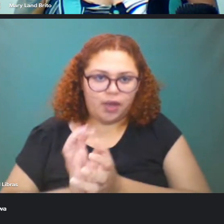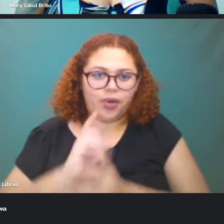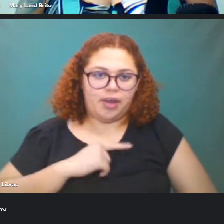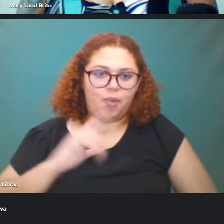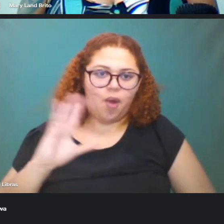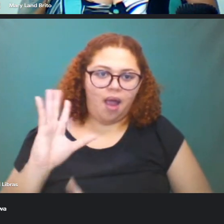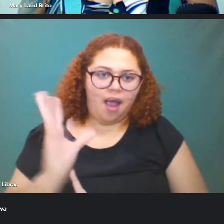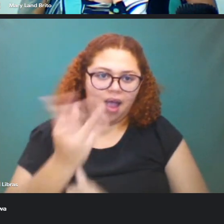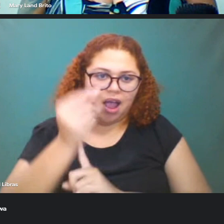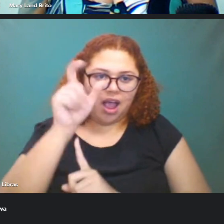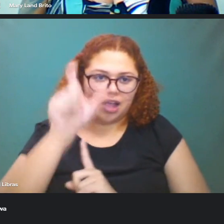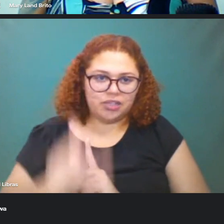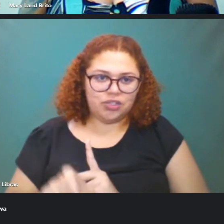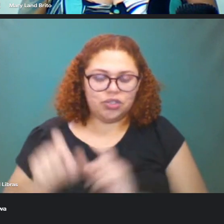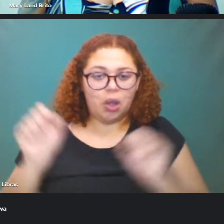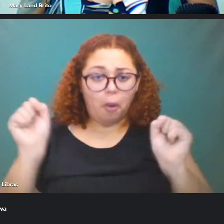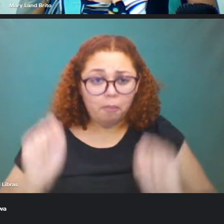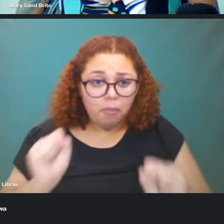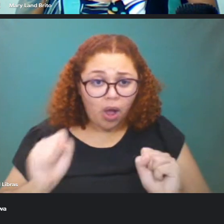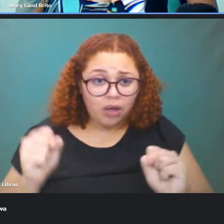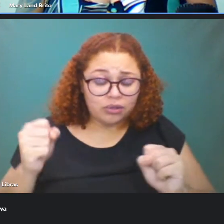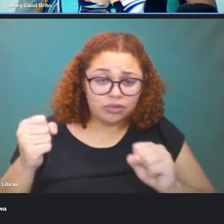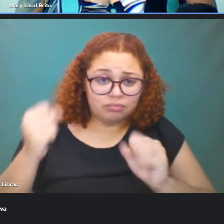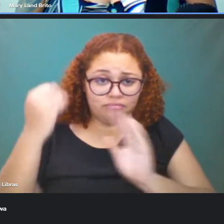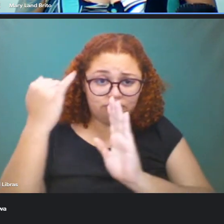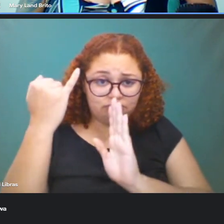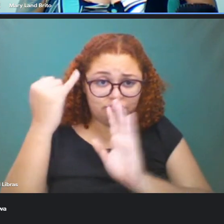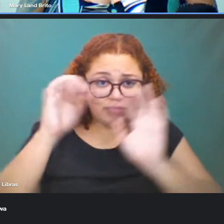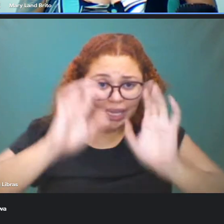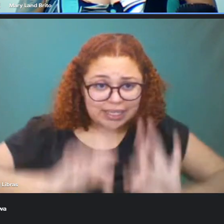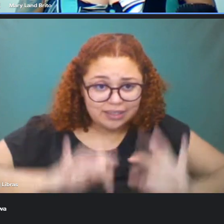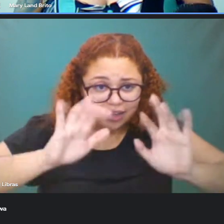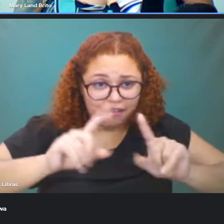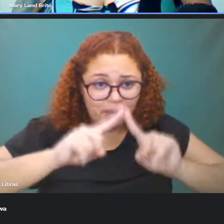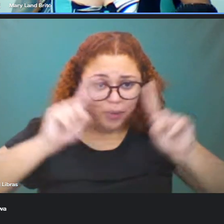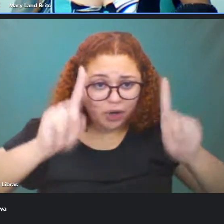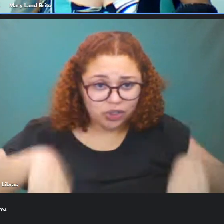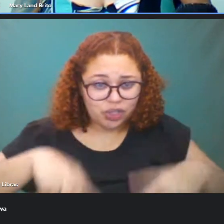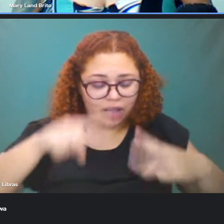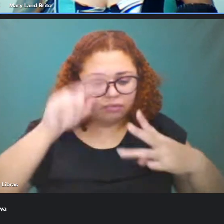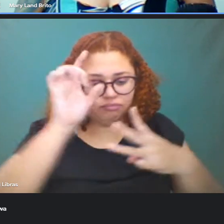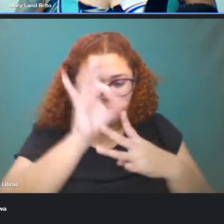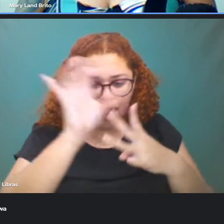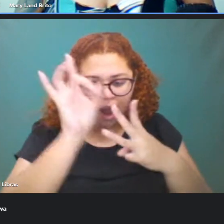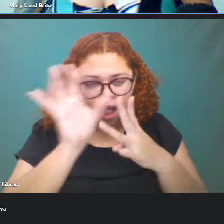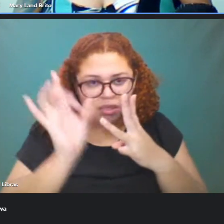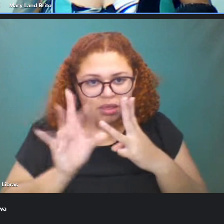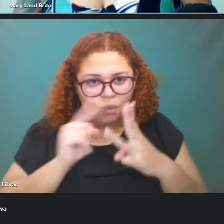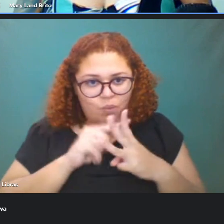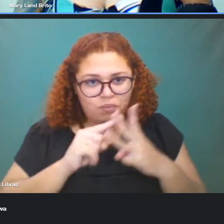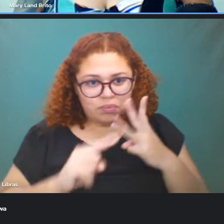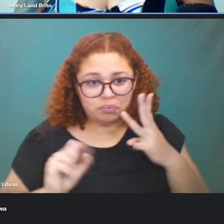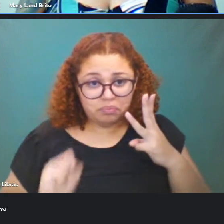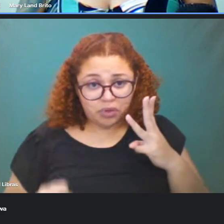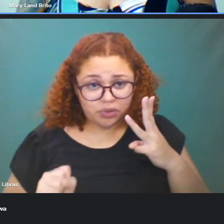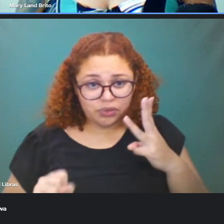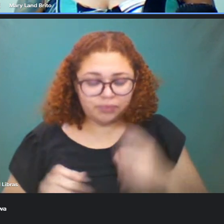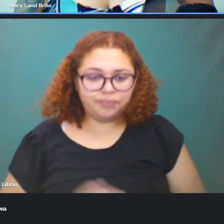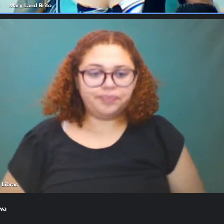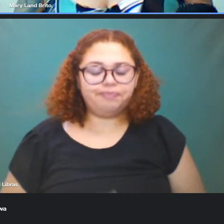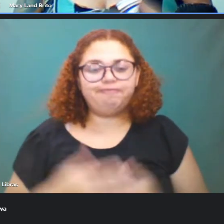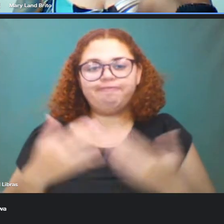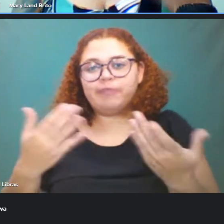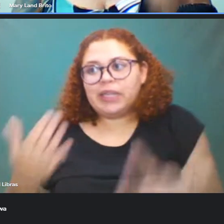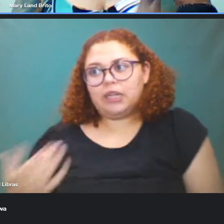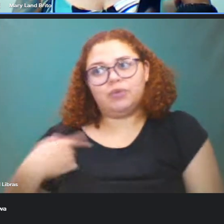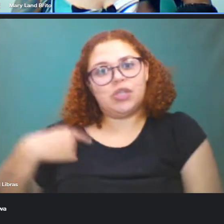ser três categorias diferentes. A gente ainda não sabe qual vai ser o teto, porque a gente está fazendo essas escutas para entender mais ou menos